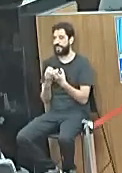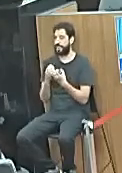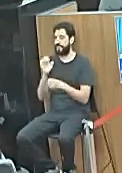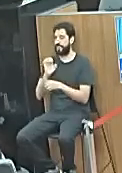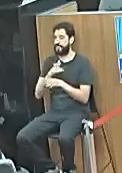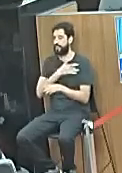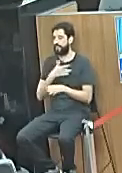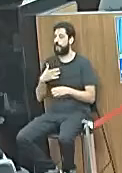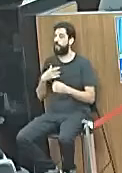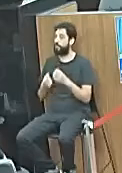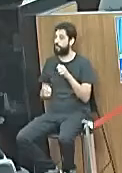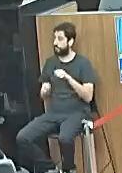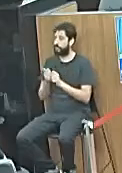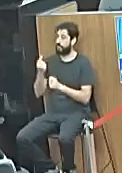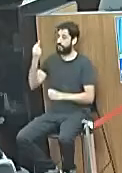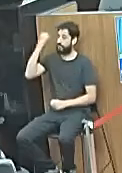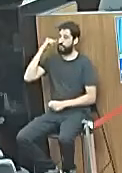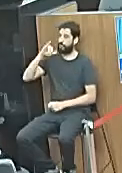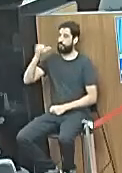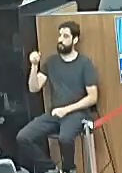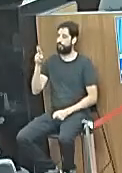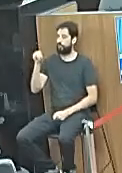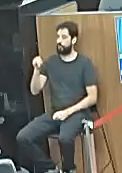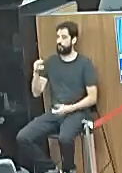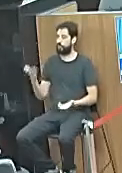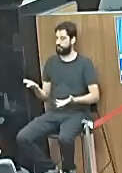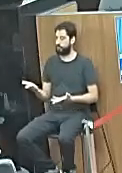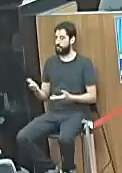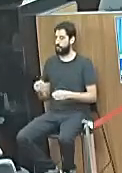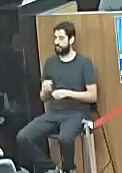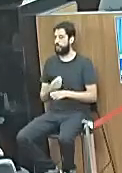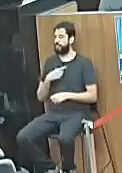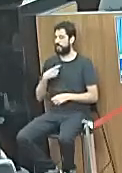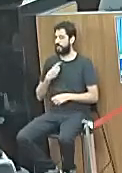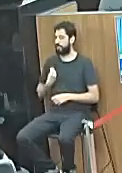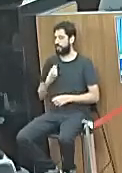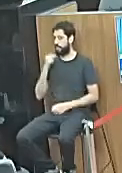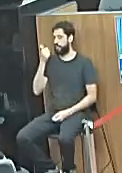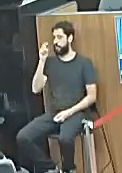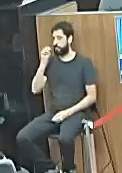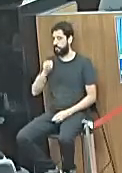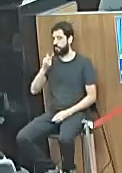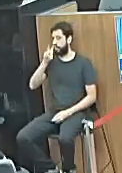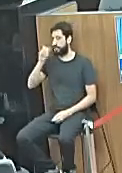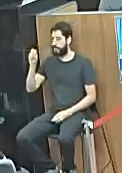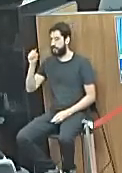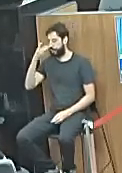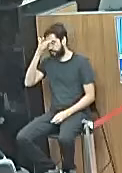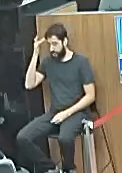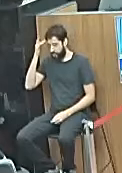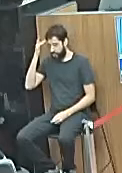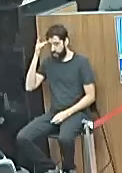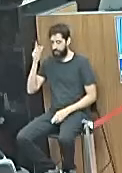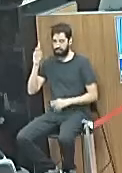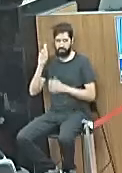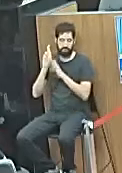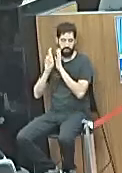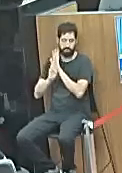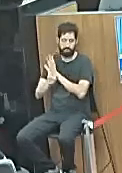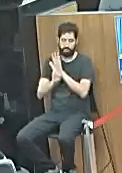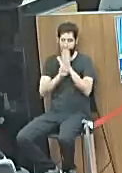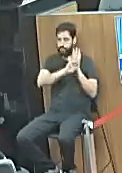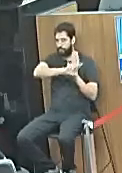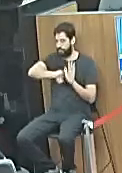em junho deste ano na qual tiver a participação mais de 1500 pessoas do nosso estado com todas as representações do estado